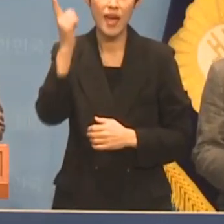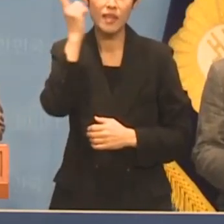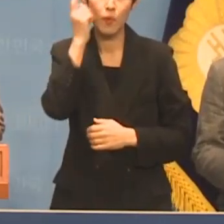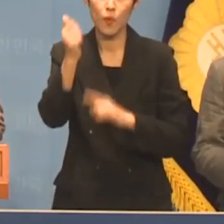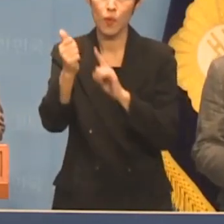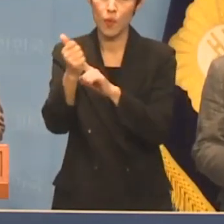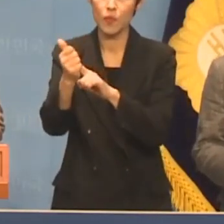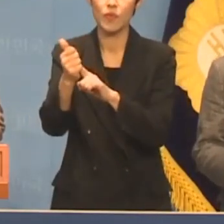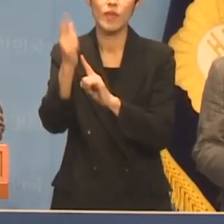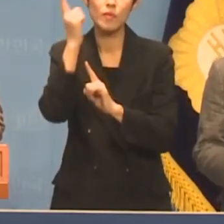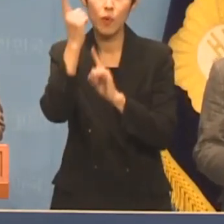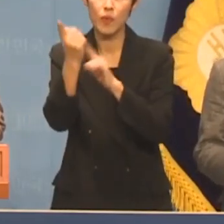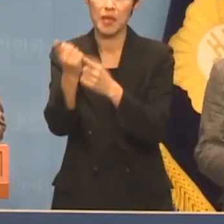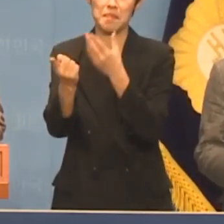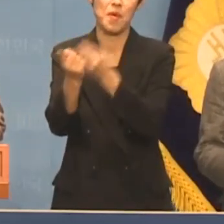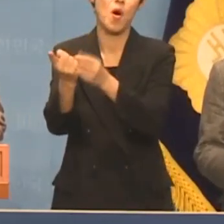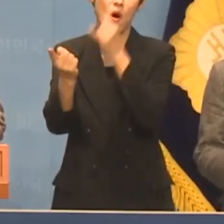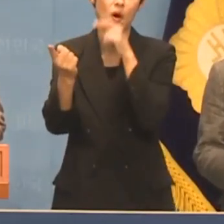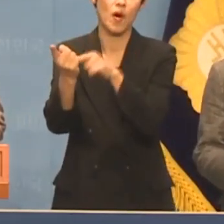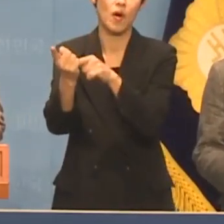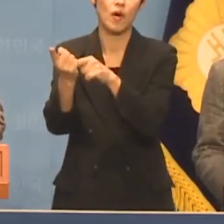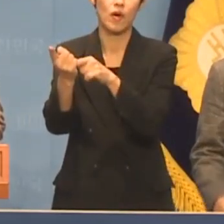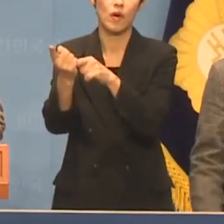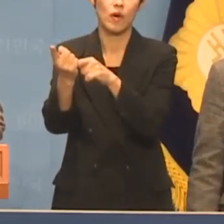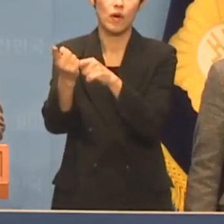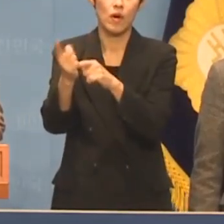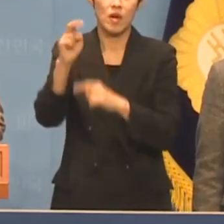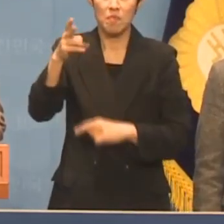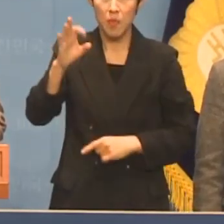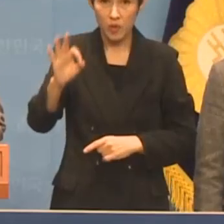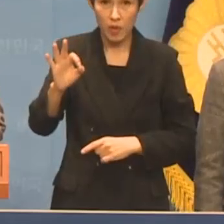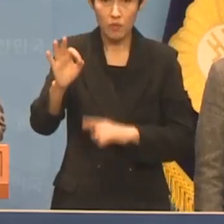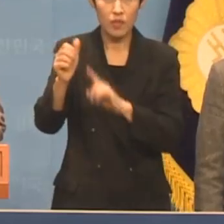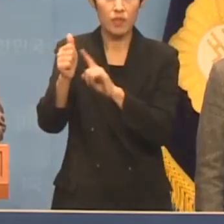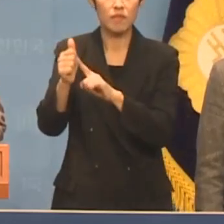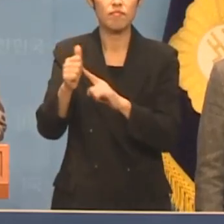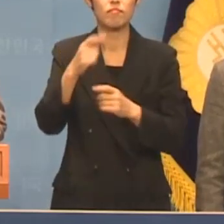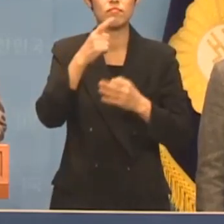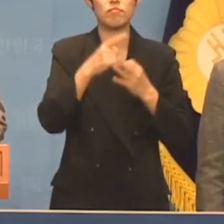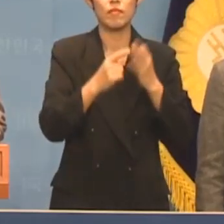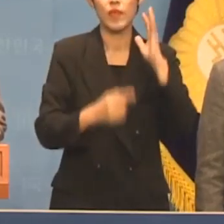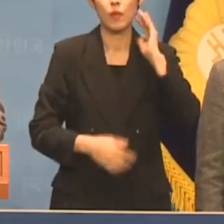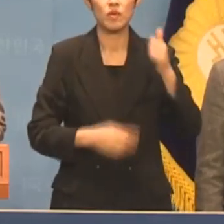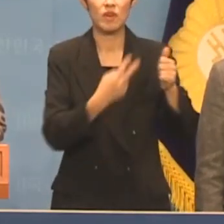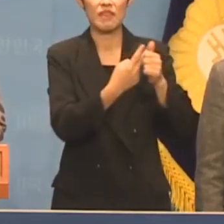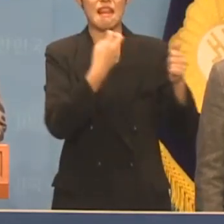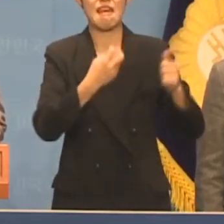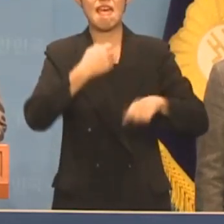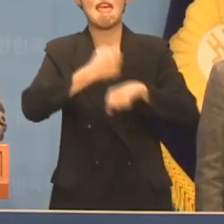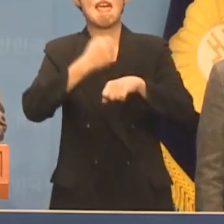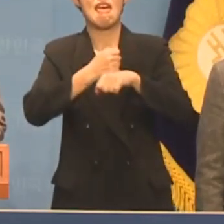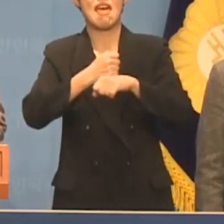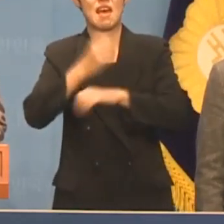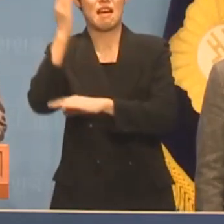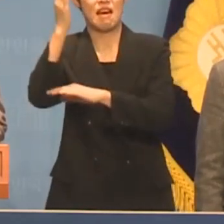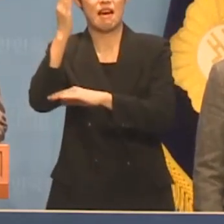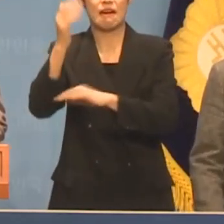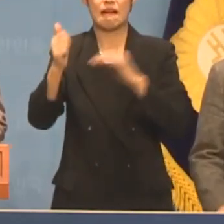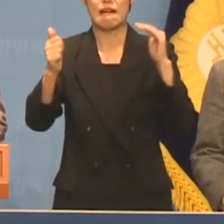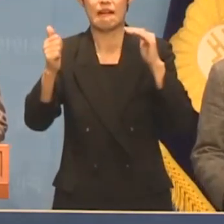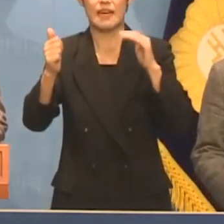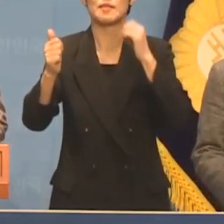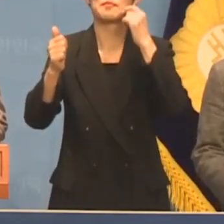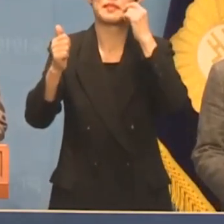황금폰에 잠자고 있었습니다. 그러니 명태균이 탄핵과 하야 같은 폭탄 발언을 해도 건들지